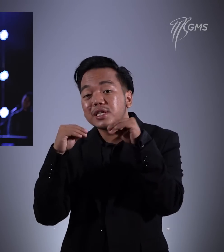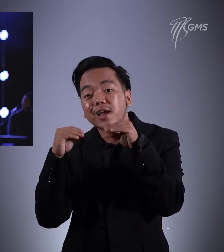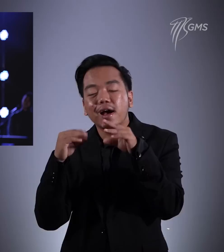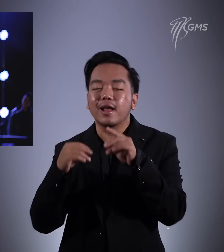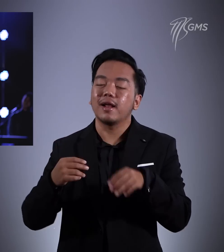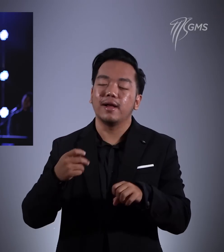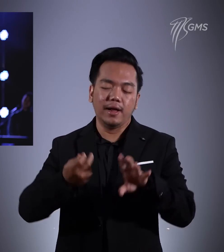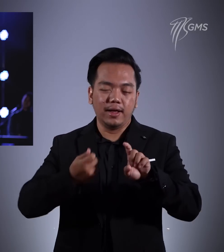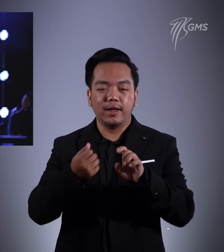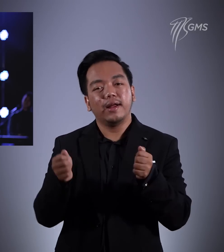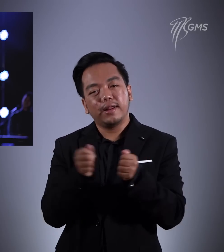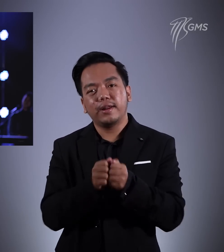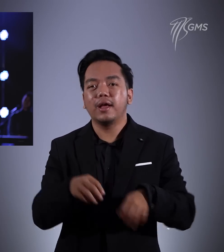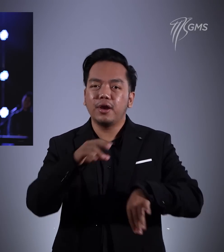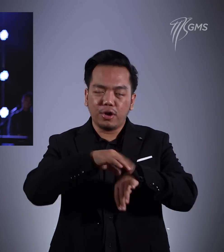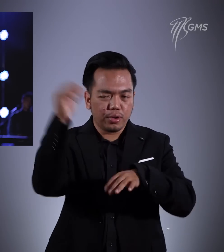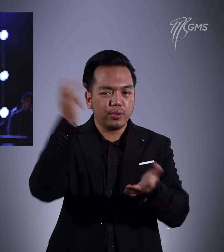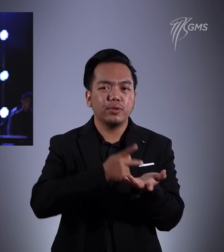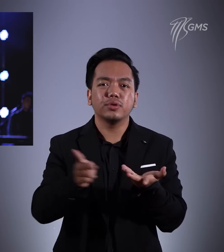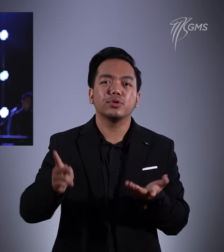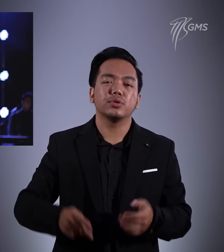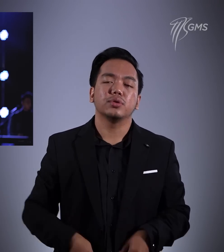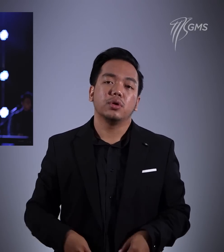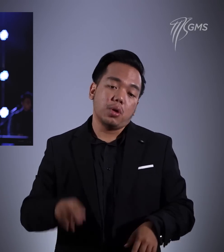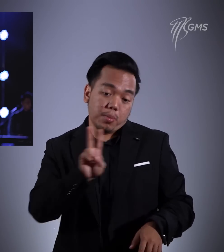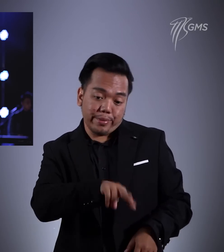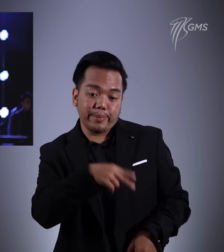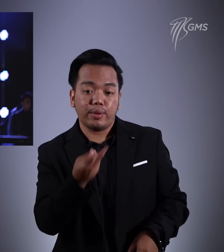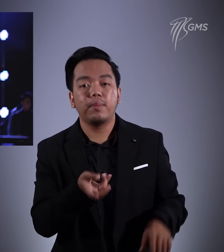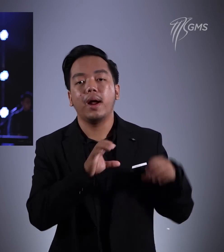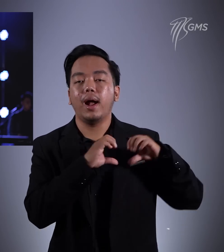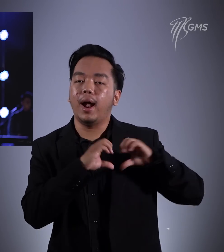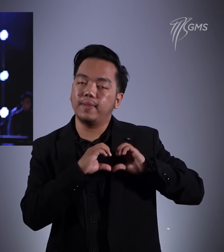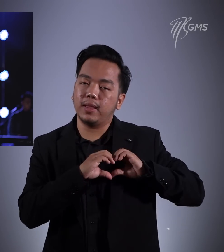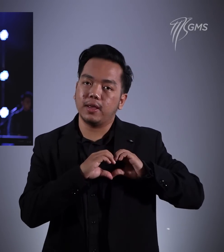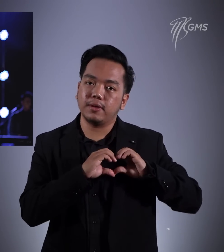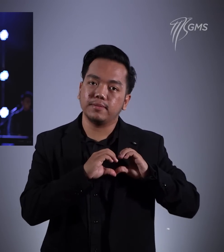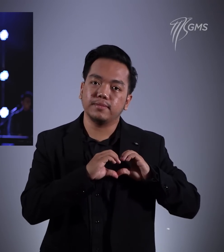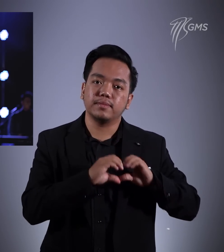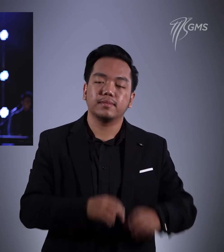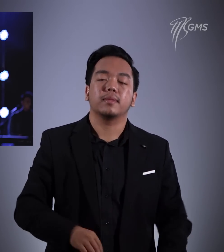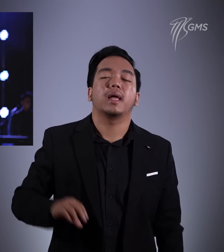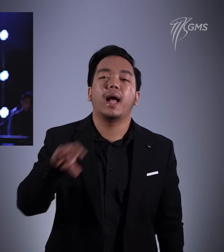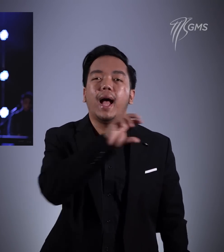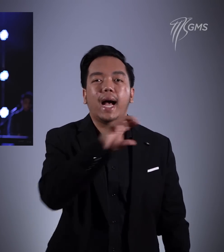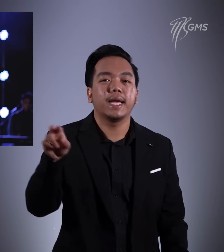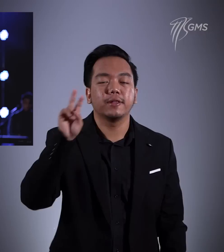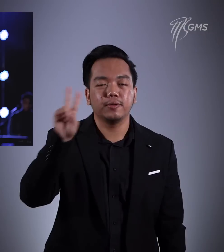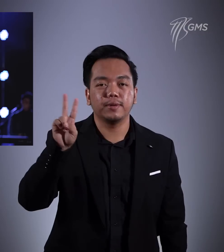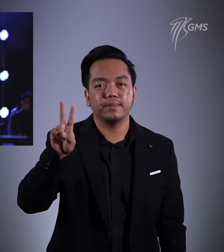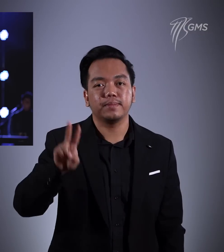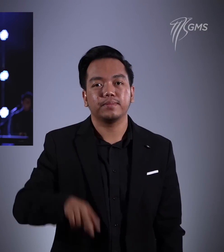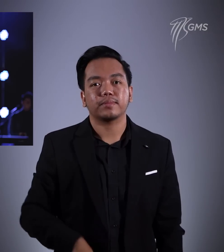hati. Dari seorang yang protes melulu, menjadi orang yang berkata begini, ayat 2 sekali lagi, Tuhan, bisa